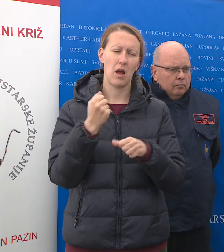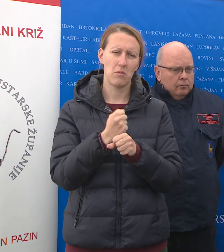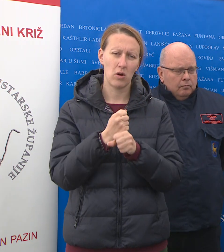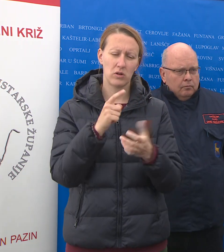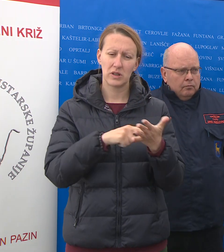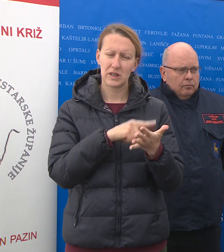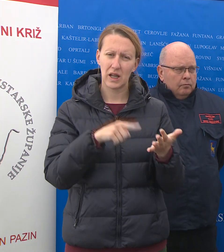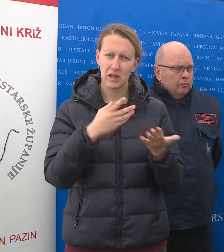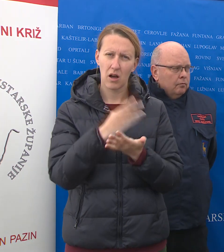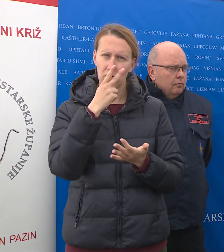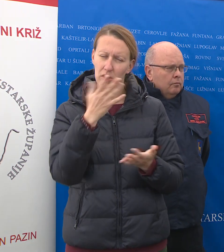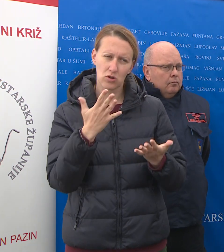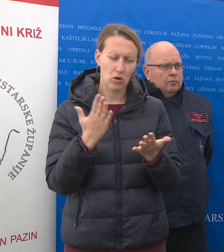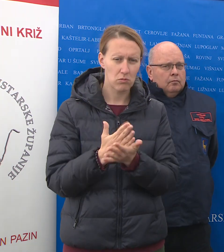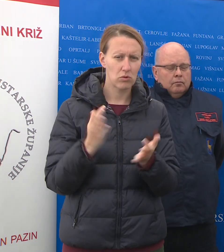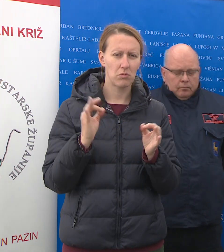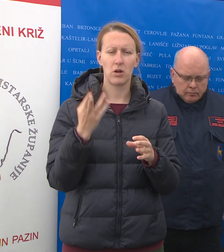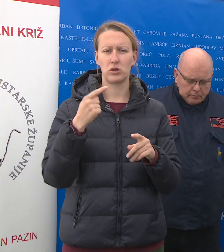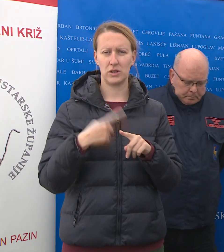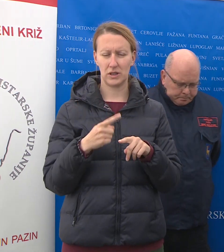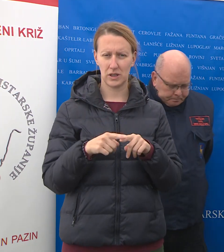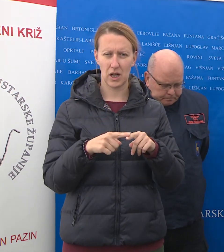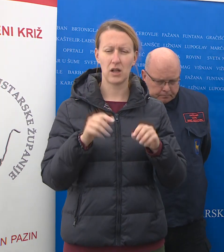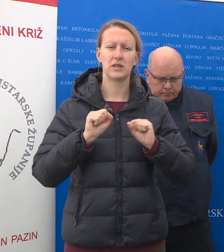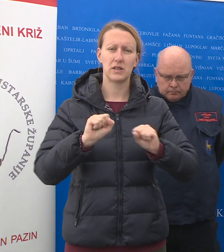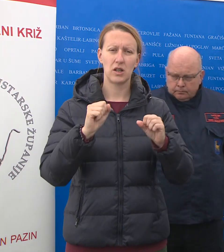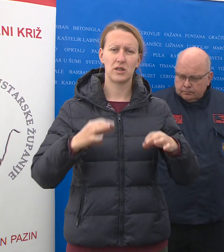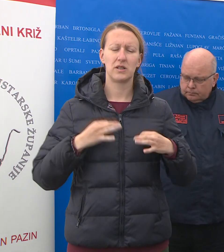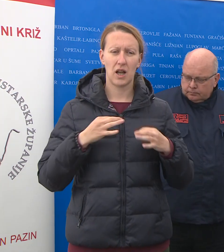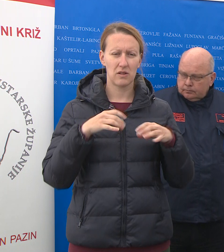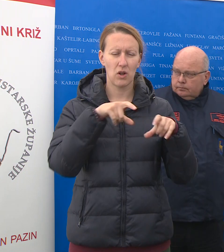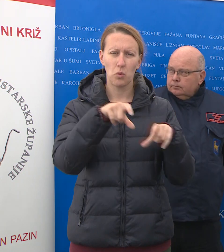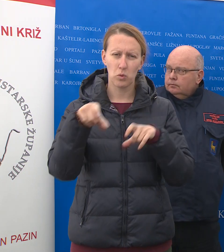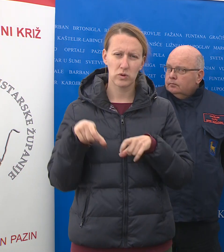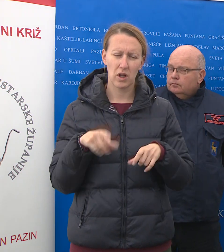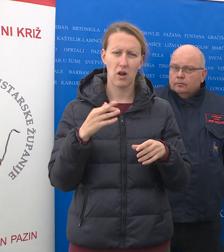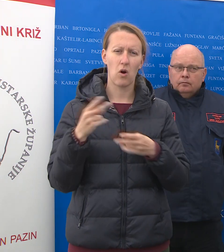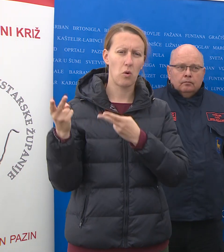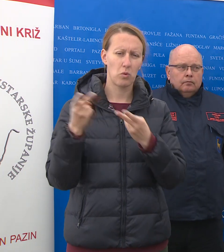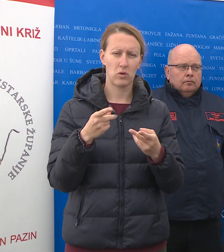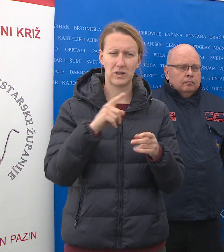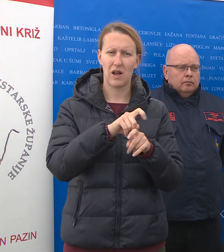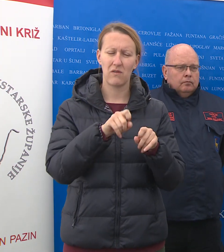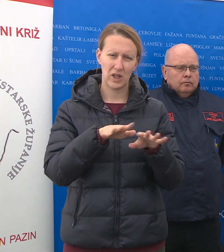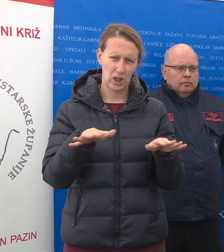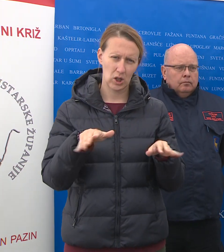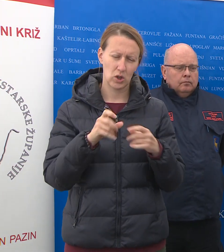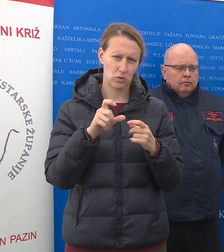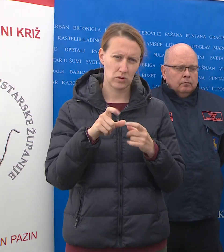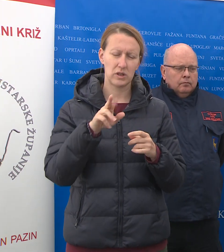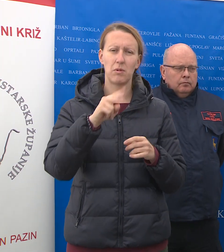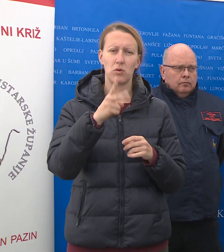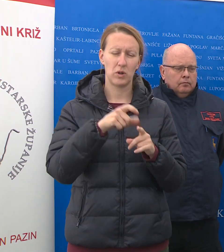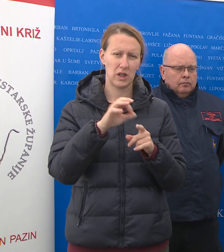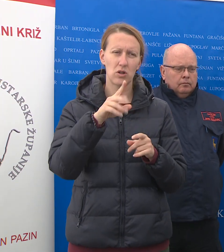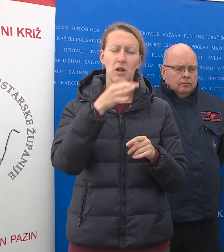dio testiranja ukoliko se nešto desi, baš iz razloga zaštite zdravstvenih ustanova oko unosa virusa. Tu postoji još jedan drugi dio, ali